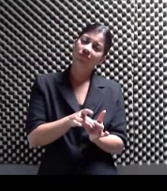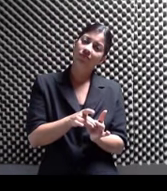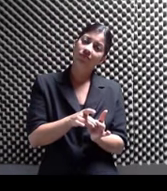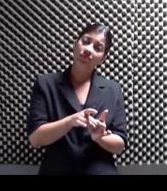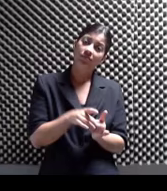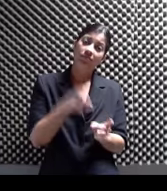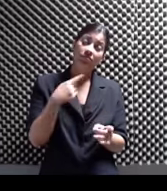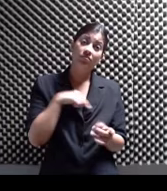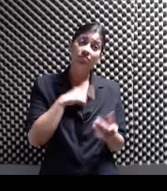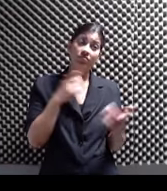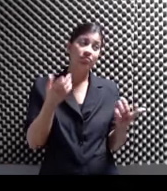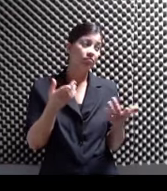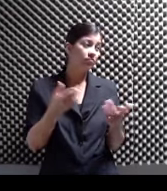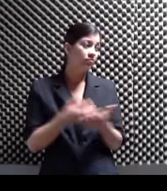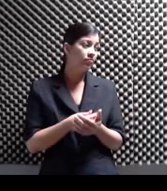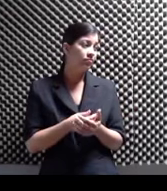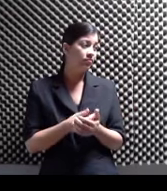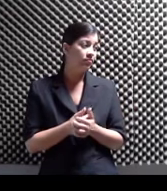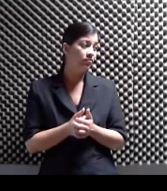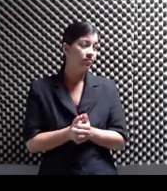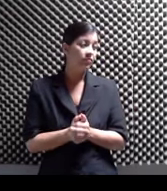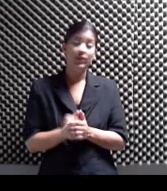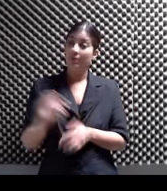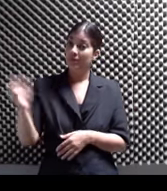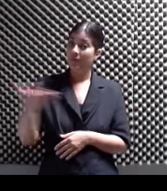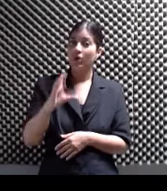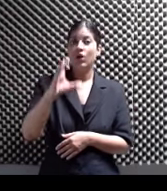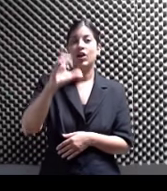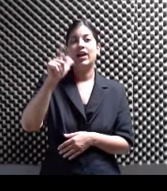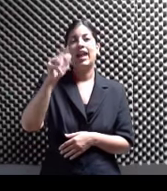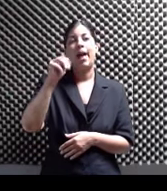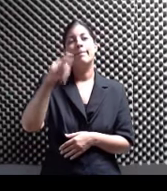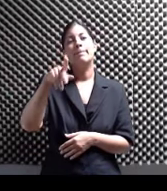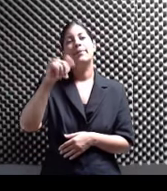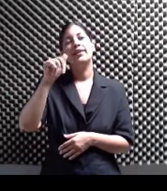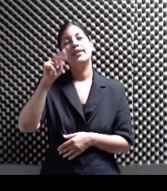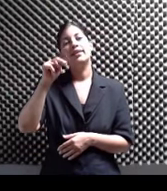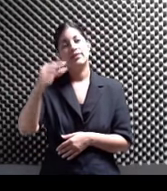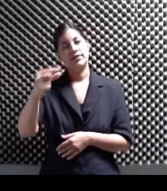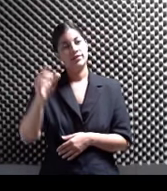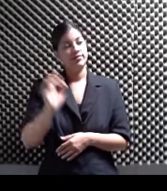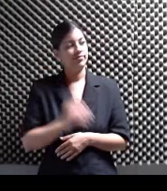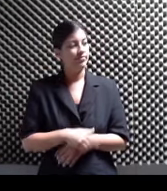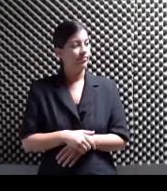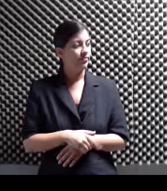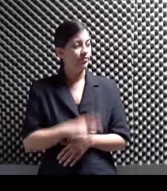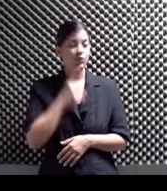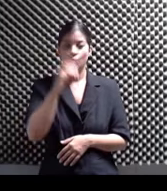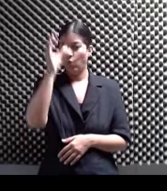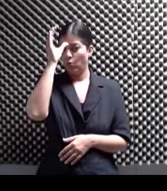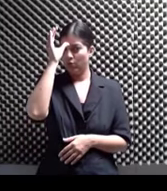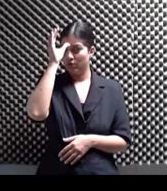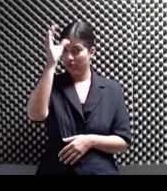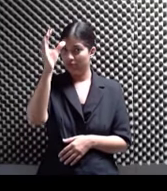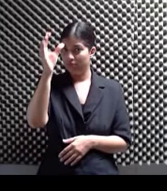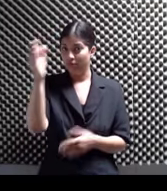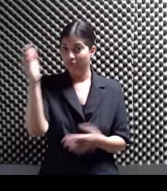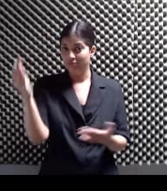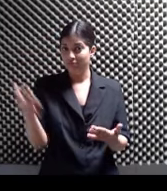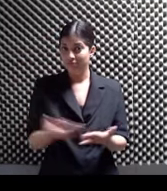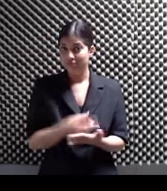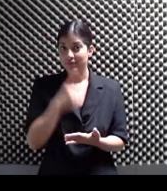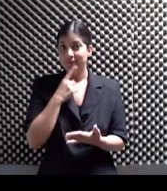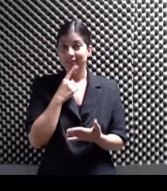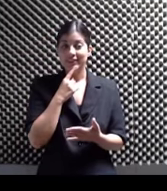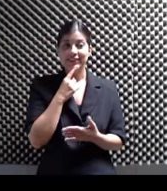estamos allí y lo invitamos al glamping, ¿no? Dentro de lo que se conoce un concepto como el glamping, que